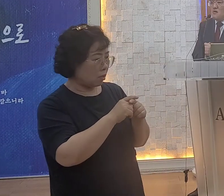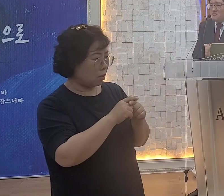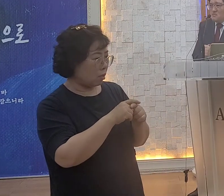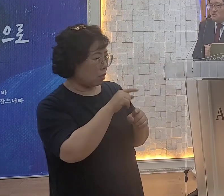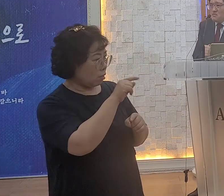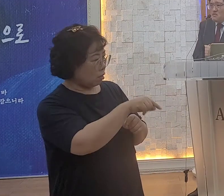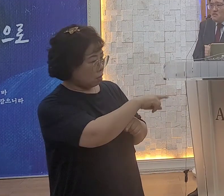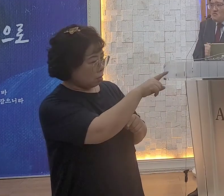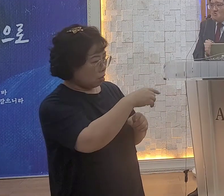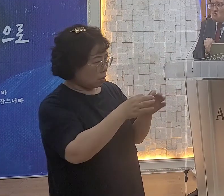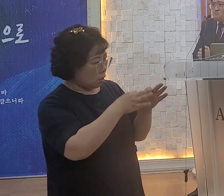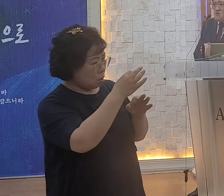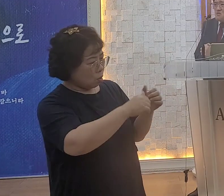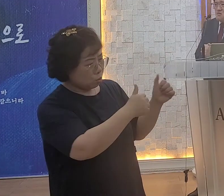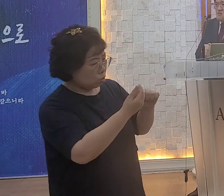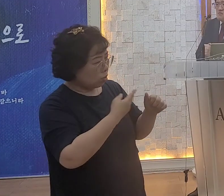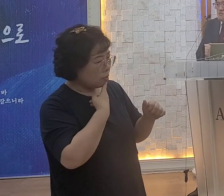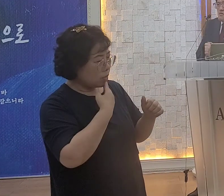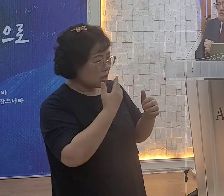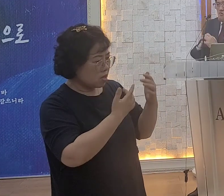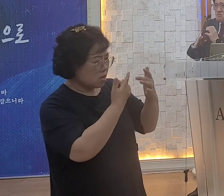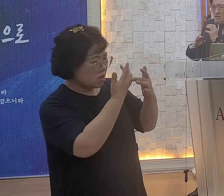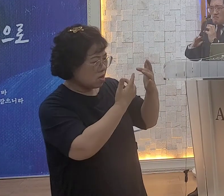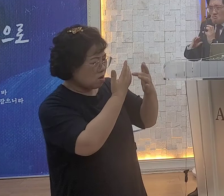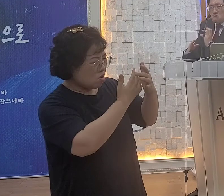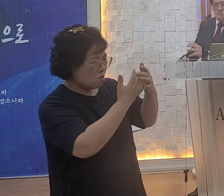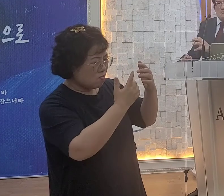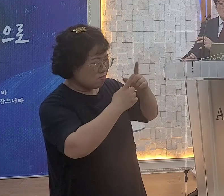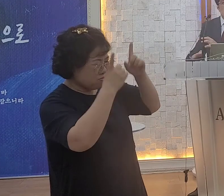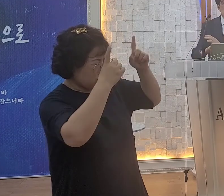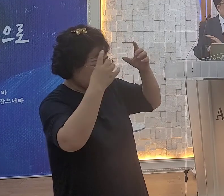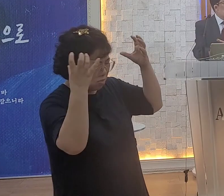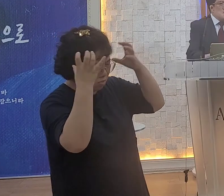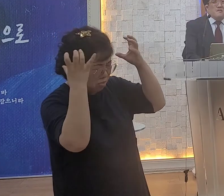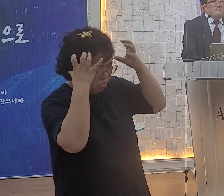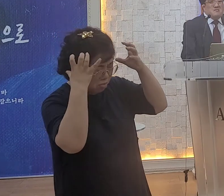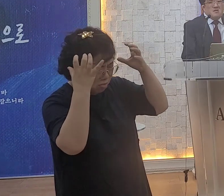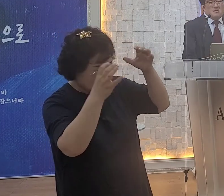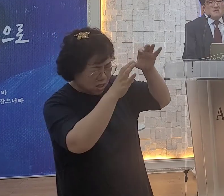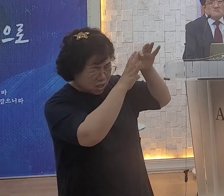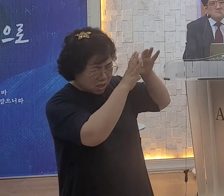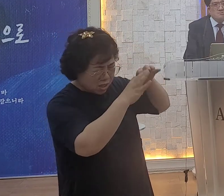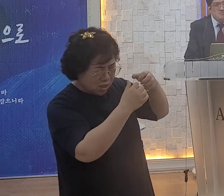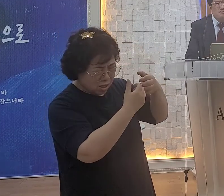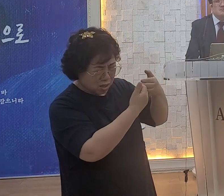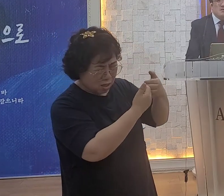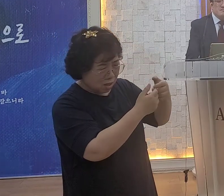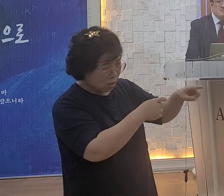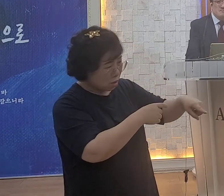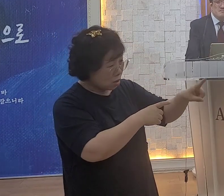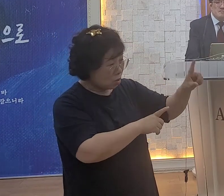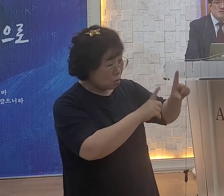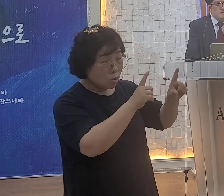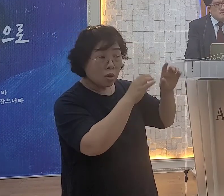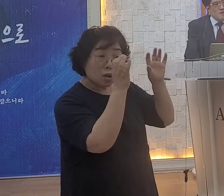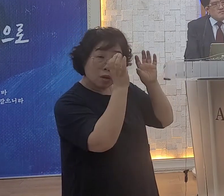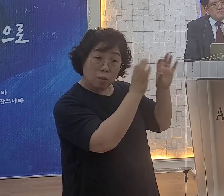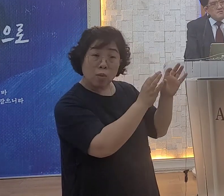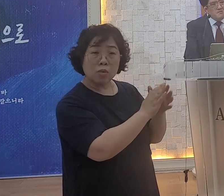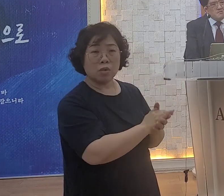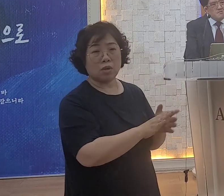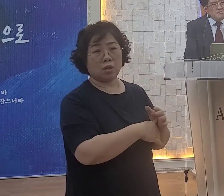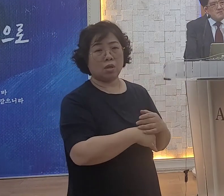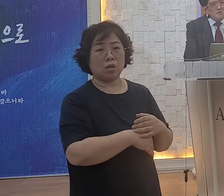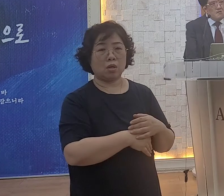영영 죽지 않는 그 지옥불에서 온갖 고통과 이제 끊임없는 이제 인생이 이제 주어진다면 저